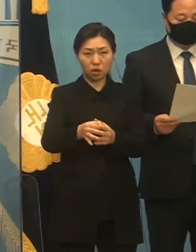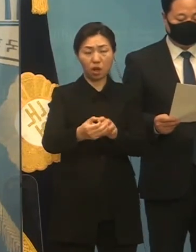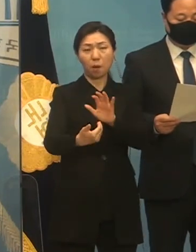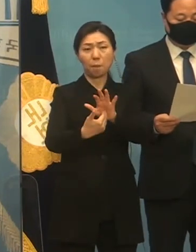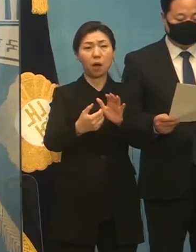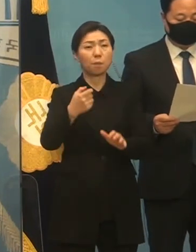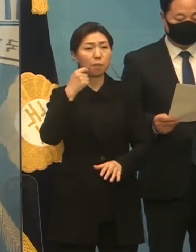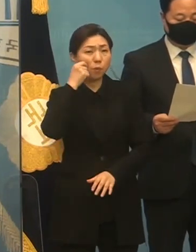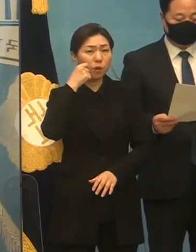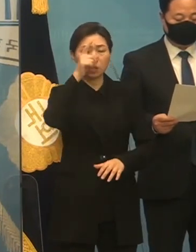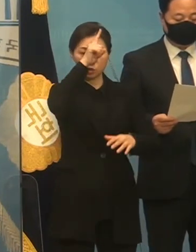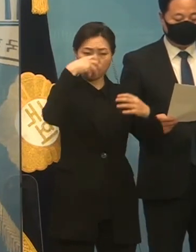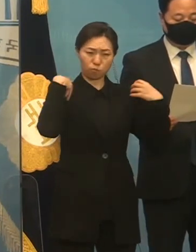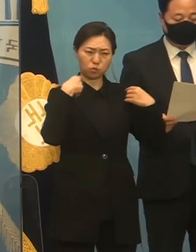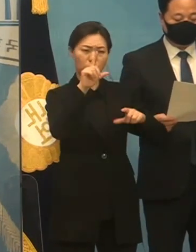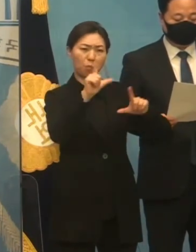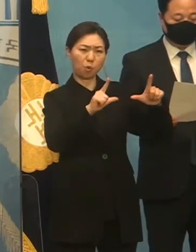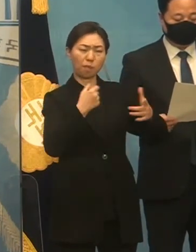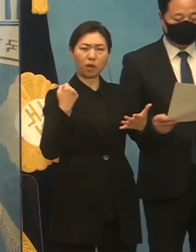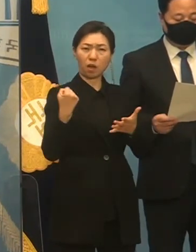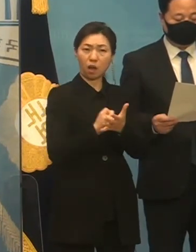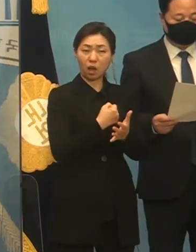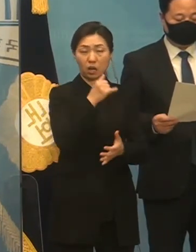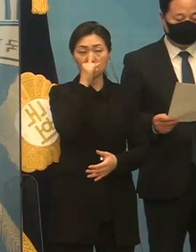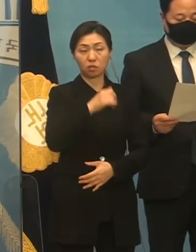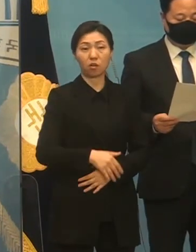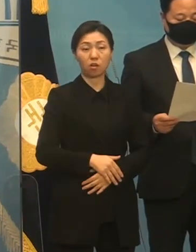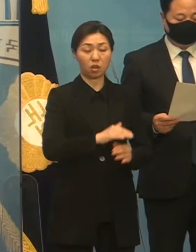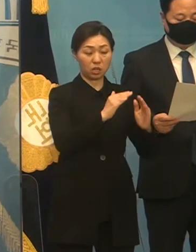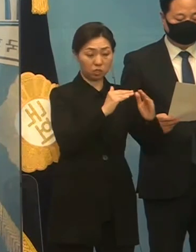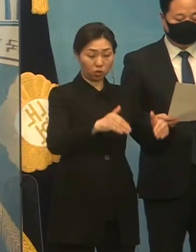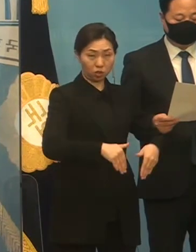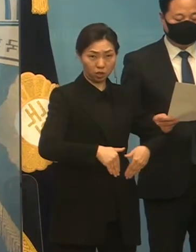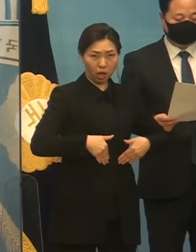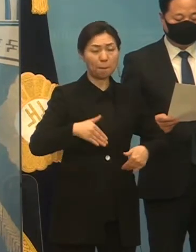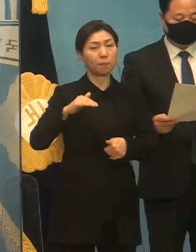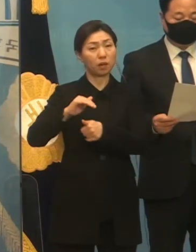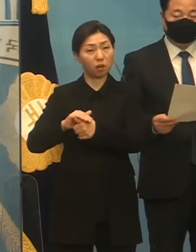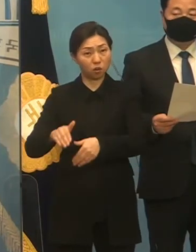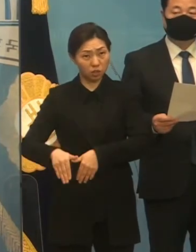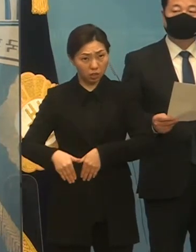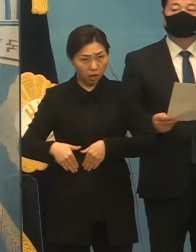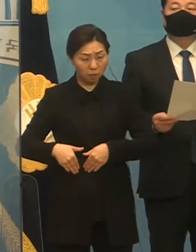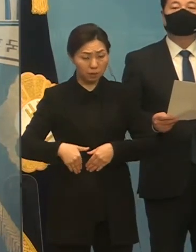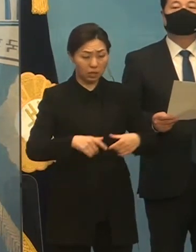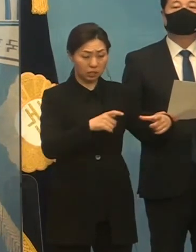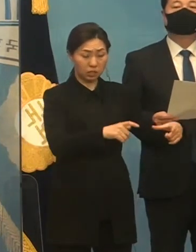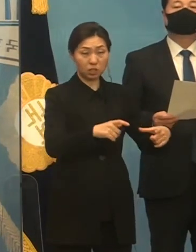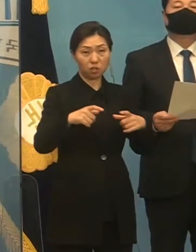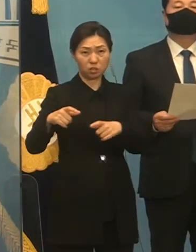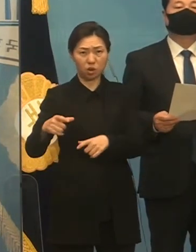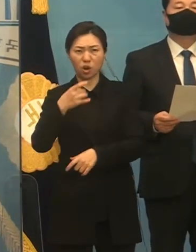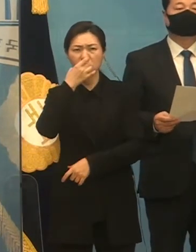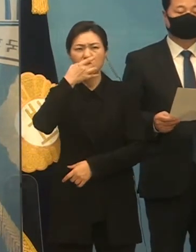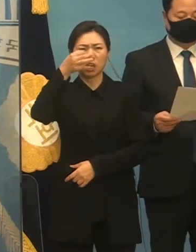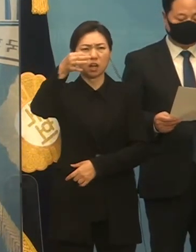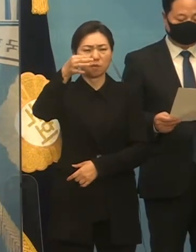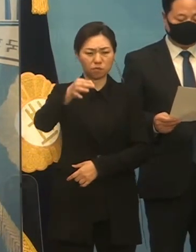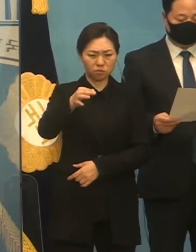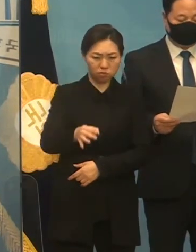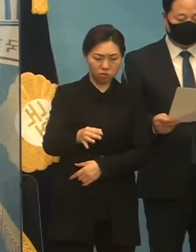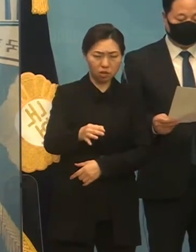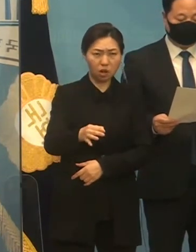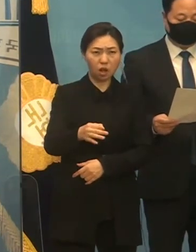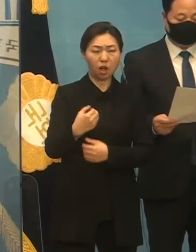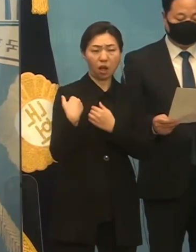표하는 바입니다. 특히 전남북과 경남 등 지역별 쌀값의 폭락을 더 이상 방치할 수